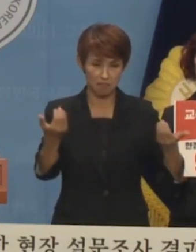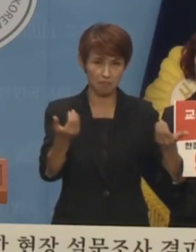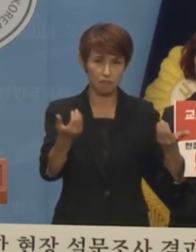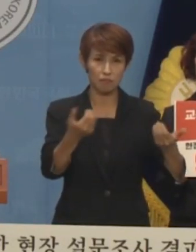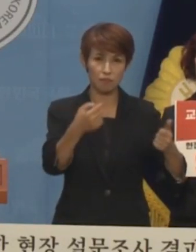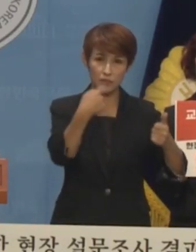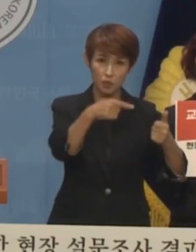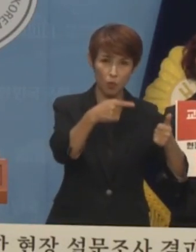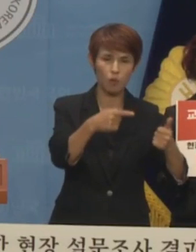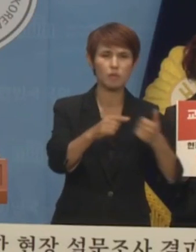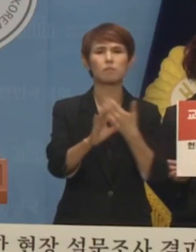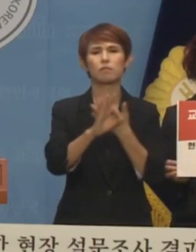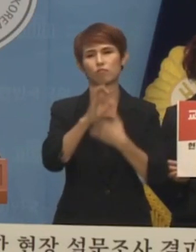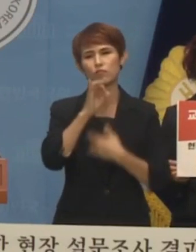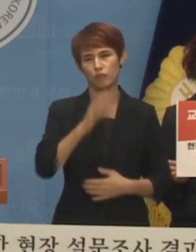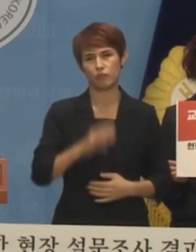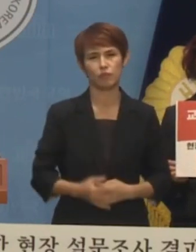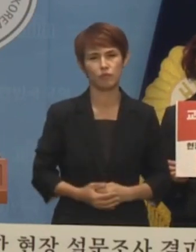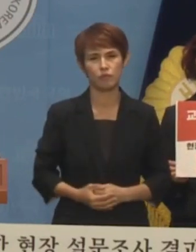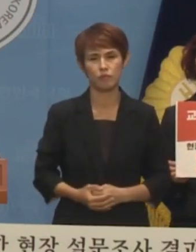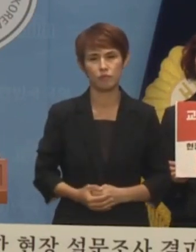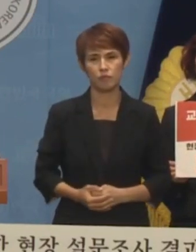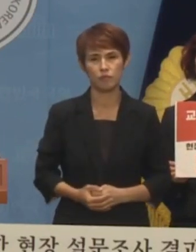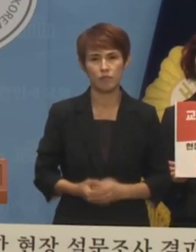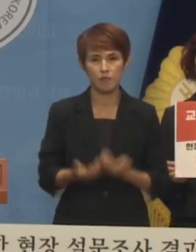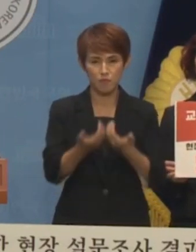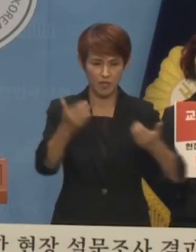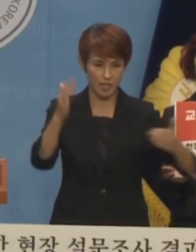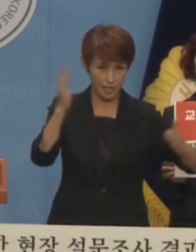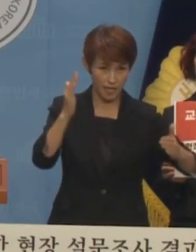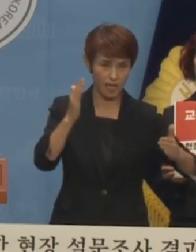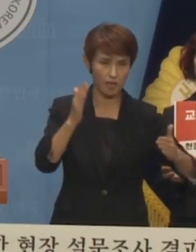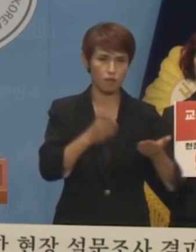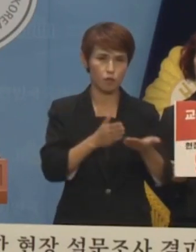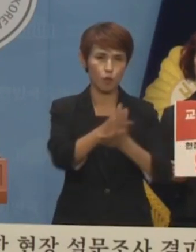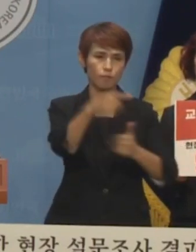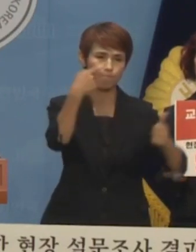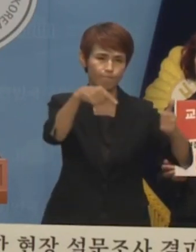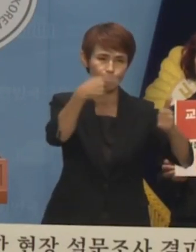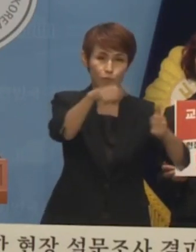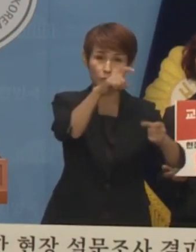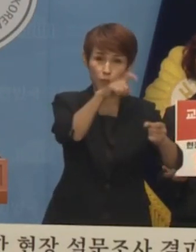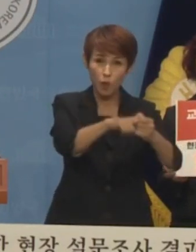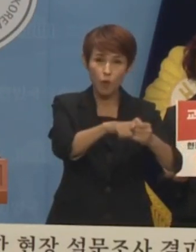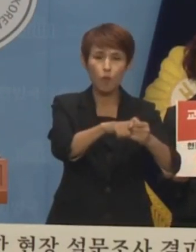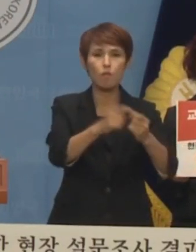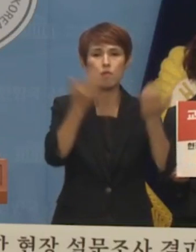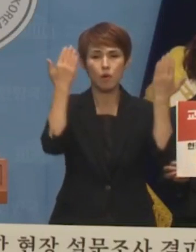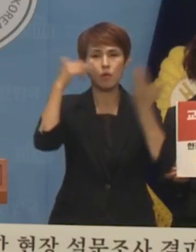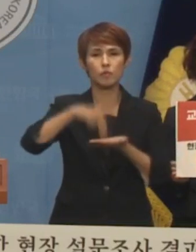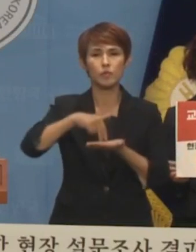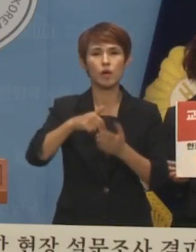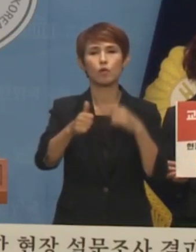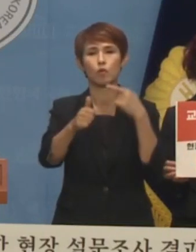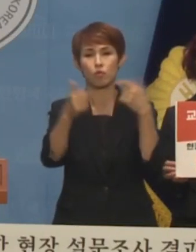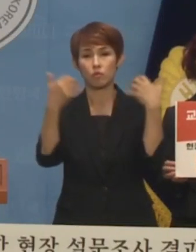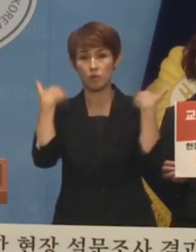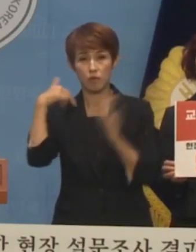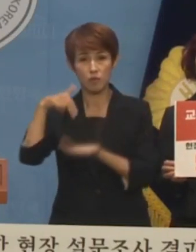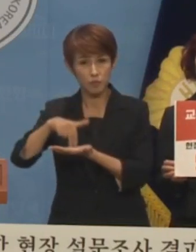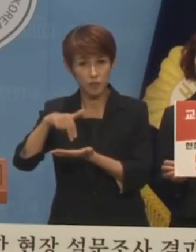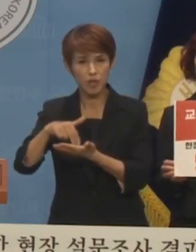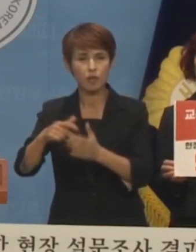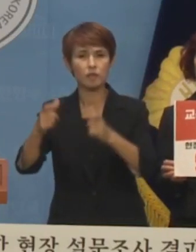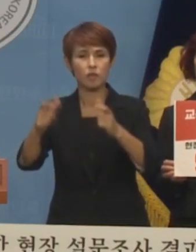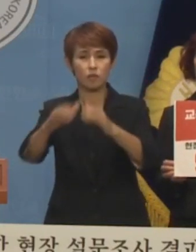임시방편에 불과합니다. 분리대상 학생들을 전문적으로 지도하기 위한 학교 차원, 교육청 차원,